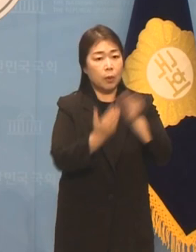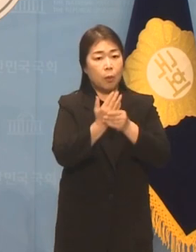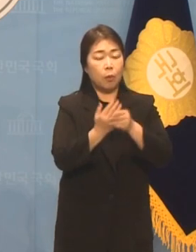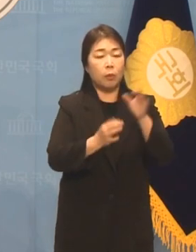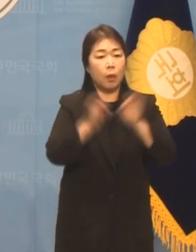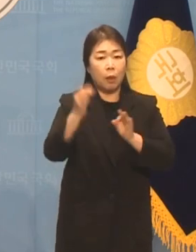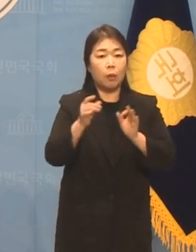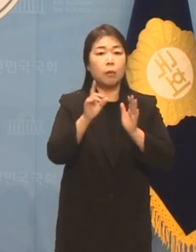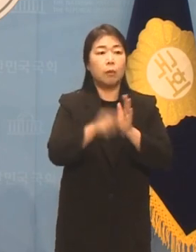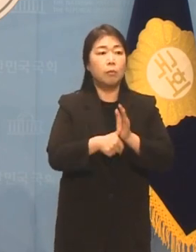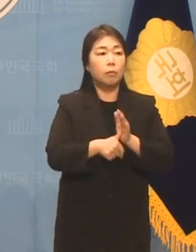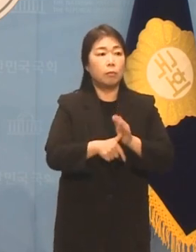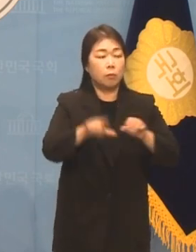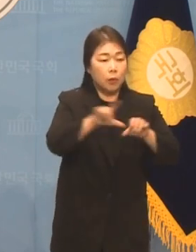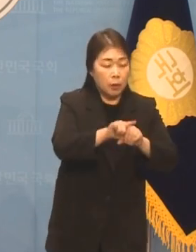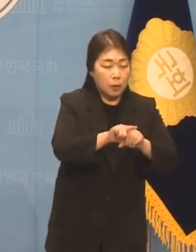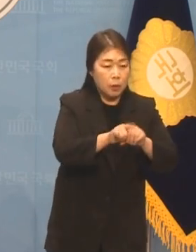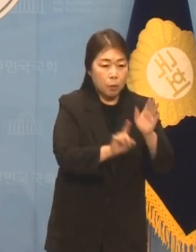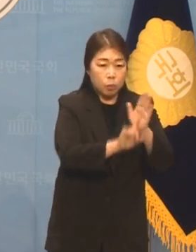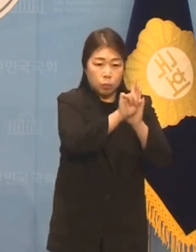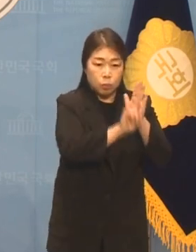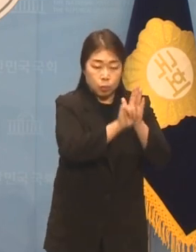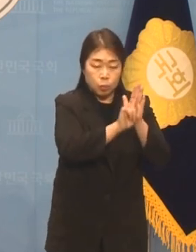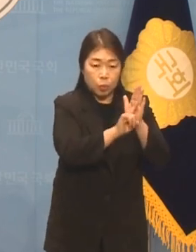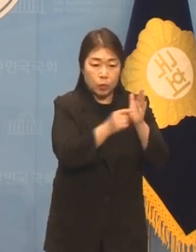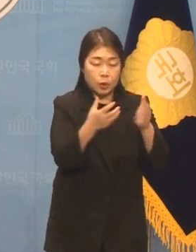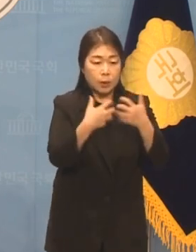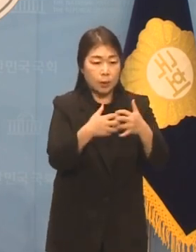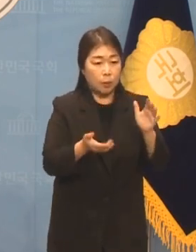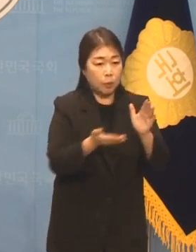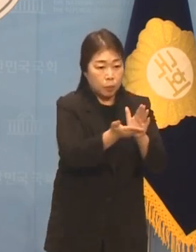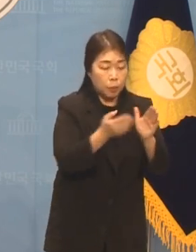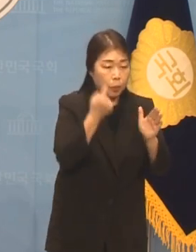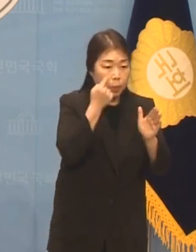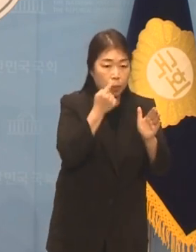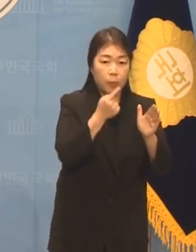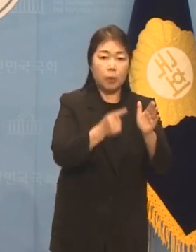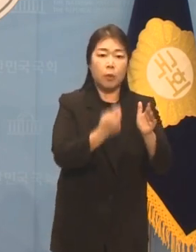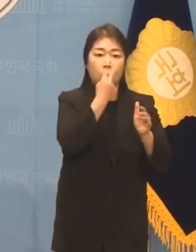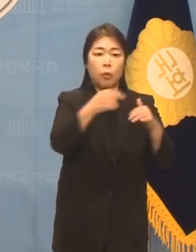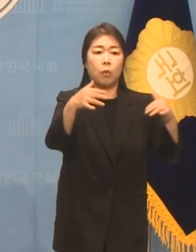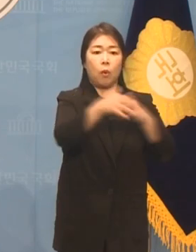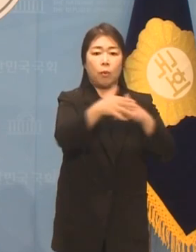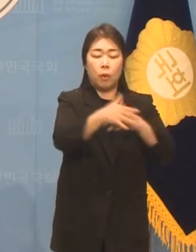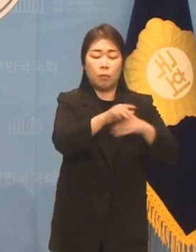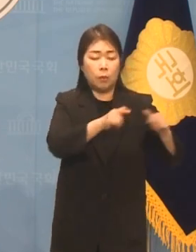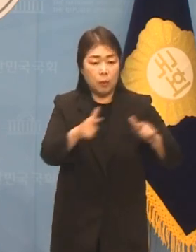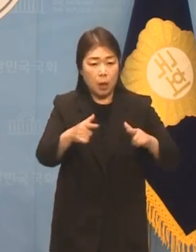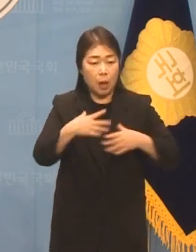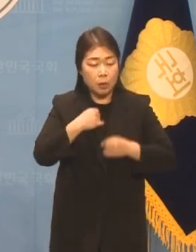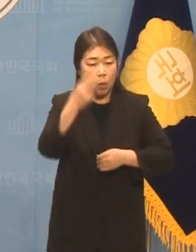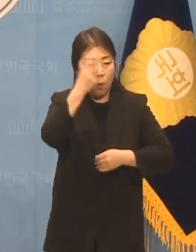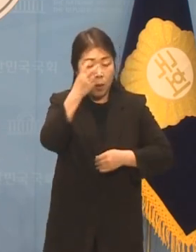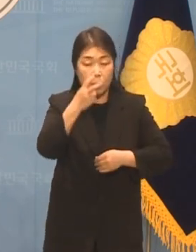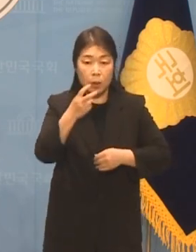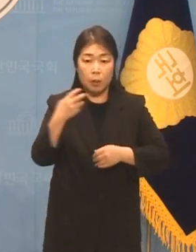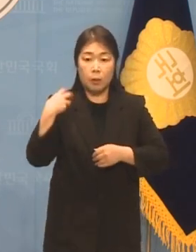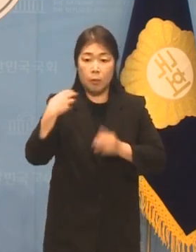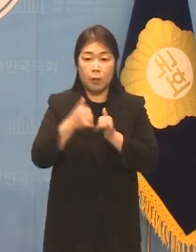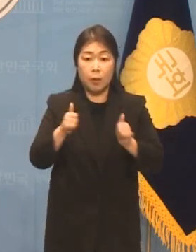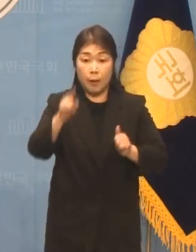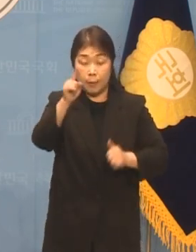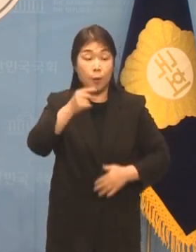없었고 공기호흡기도, 환풍 배기 점검도, 안전관리사도